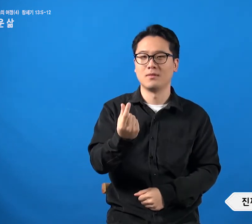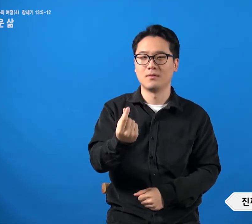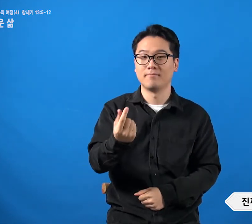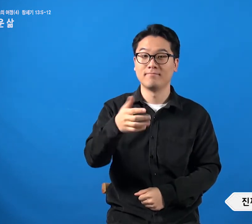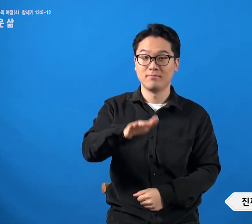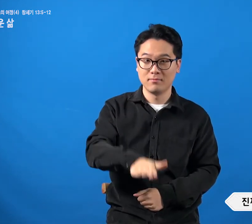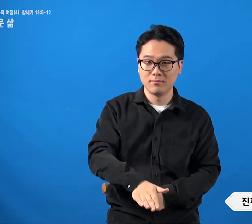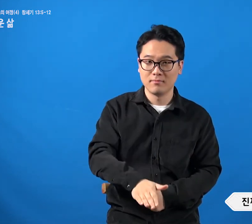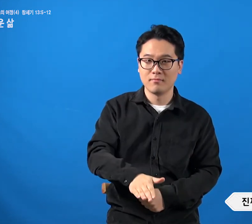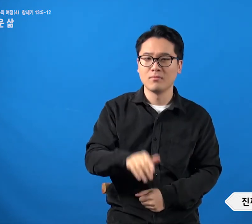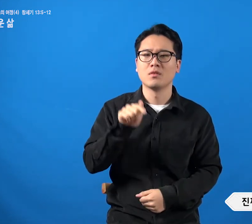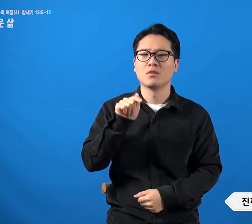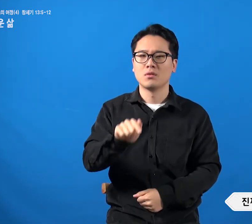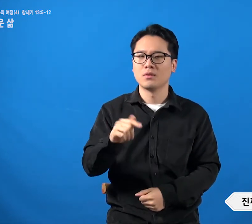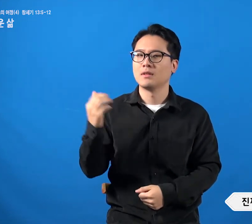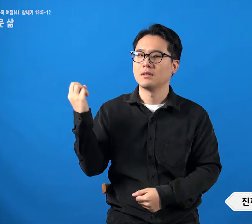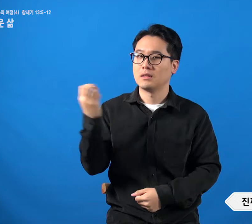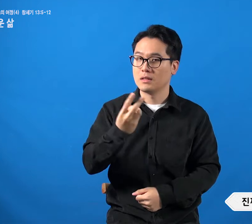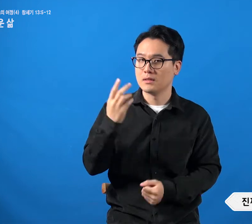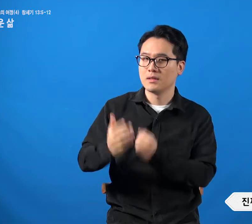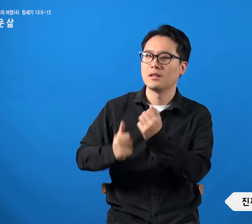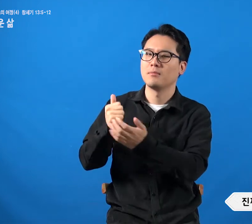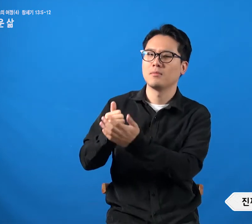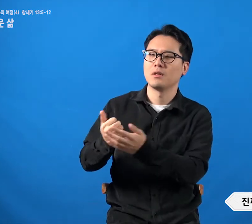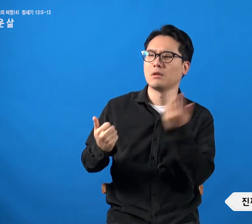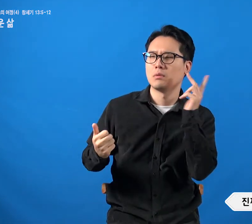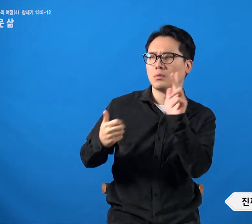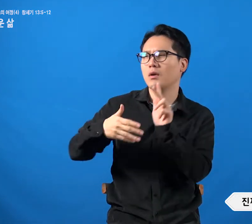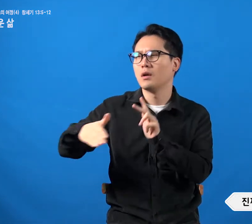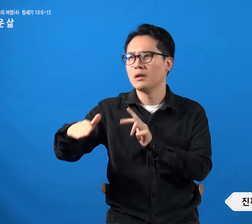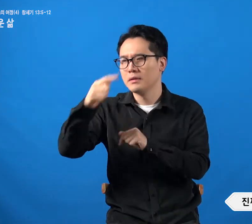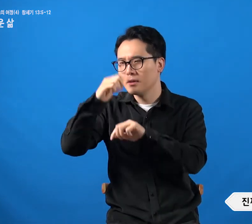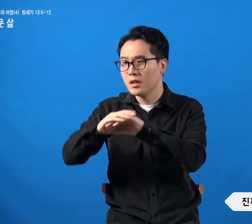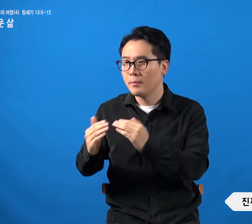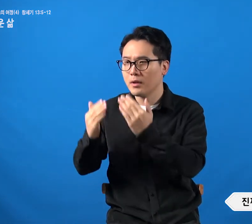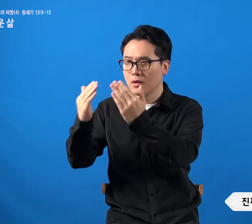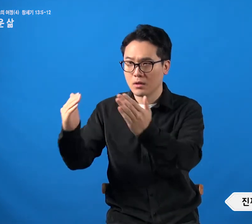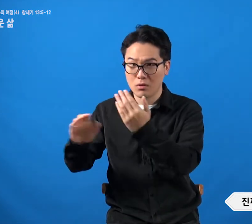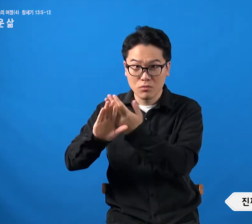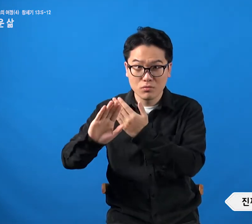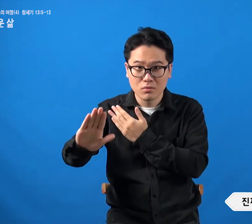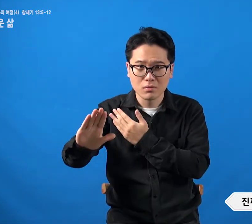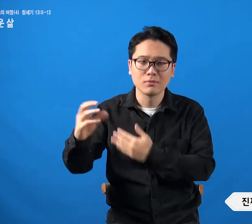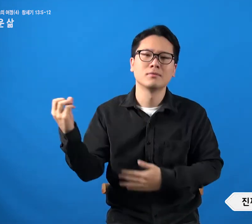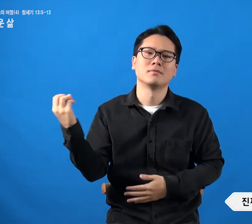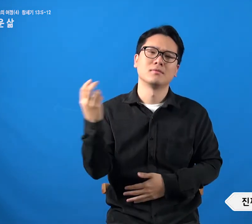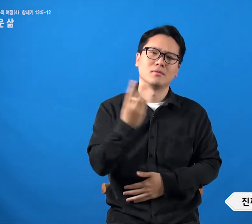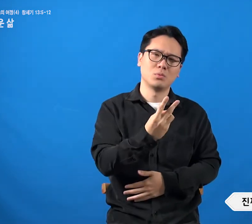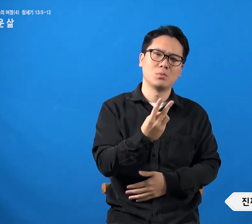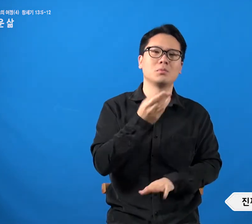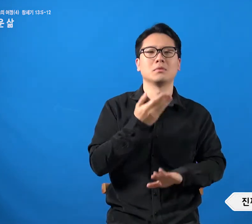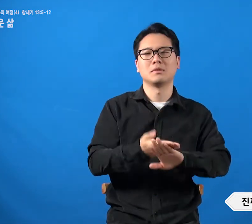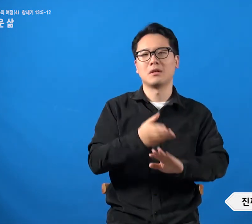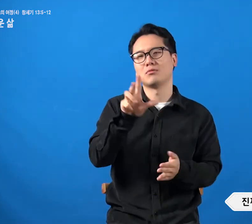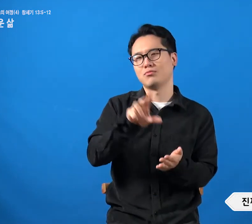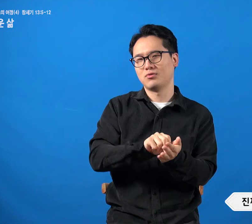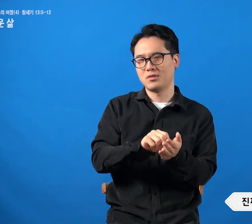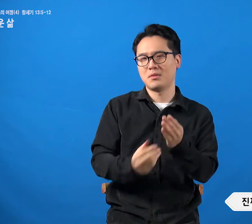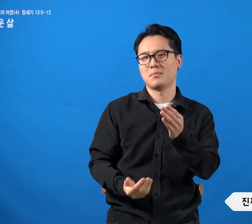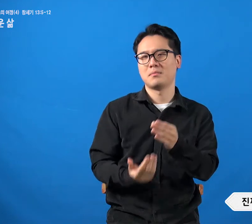회복, 그 하나님 앞에 다시 돌아온 예배 위에 또 다른 문제가 등장하는